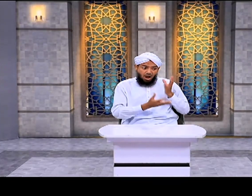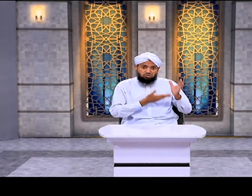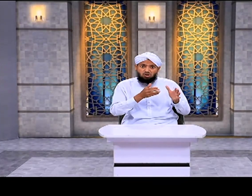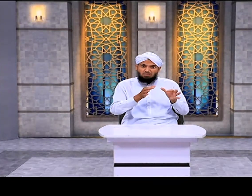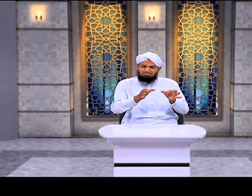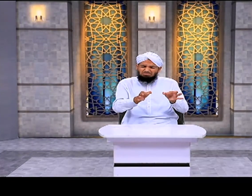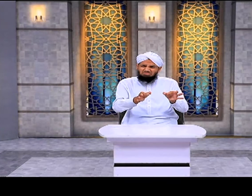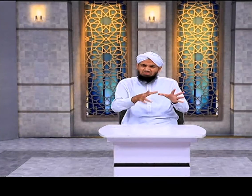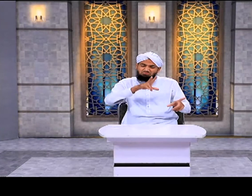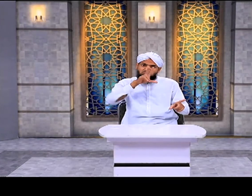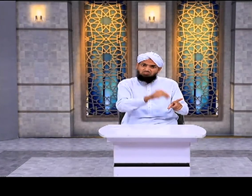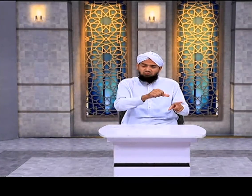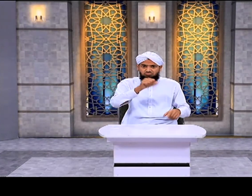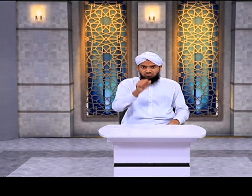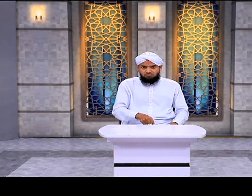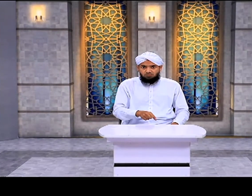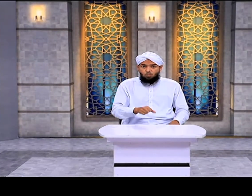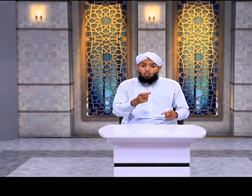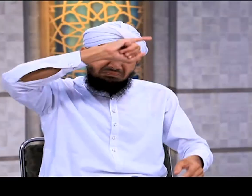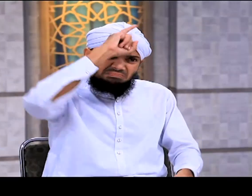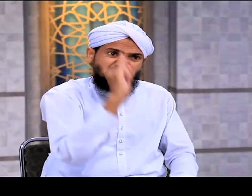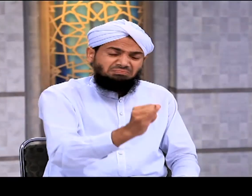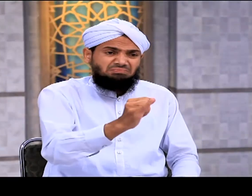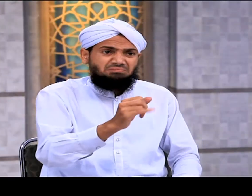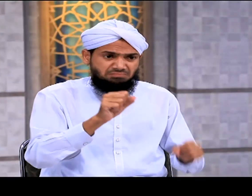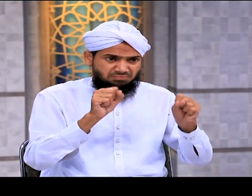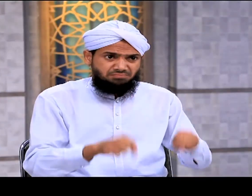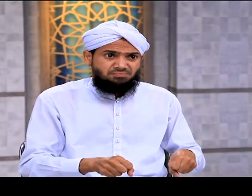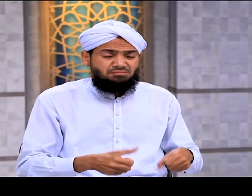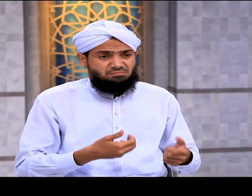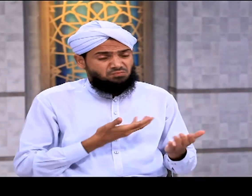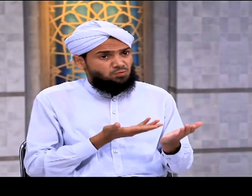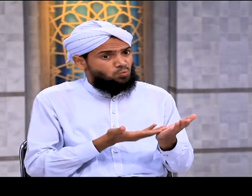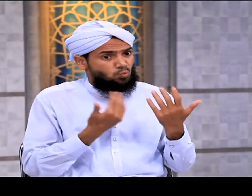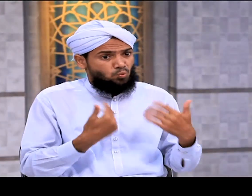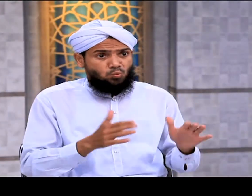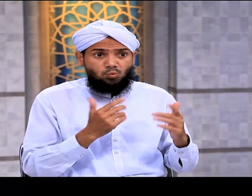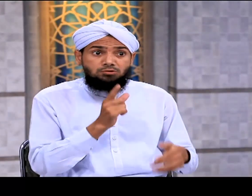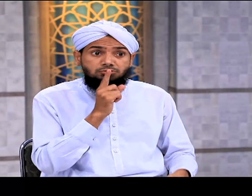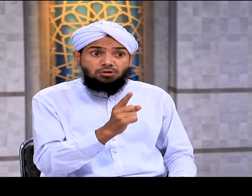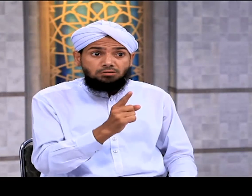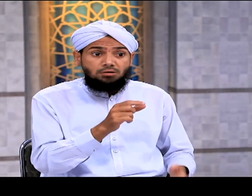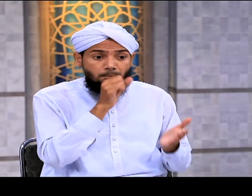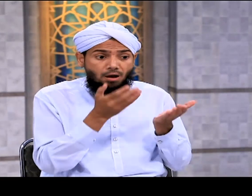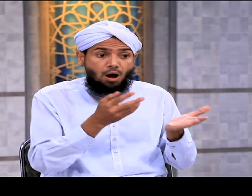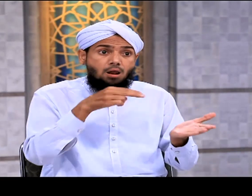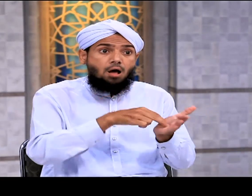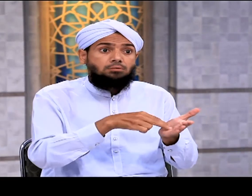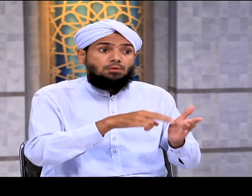ہے۔ ایک مقام پر ارشاد ہوتا ہے، اور بے شک آخرت کا عذاب سب سے سخت تر اور سب سے